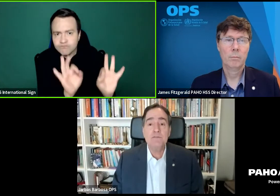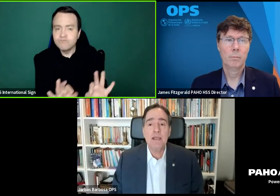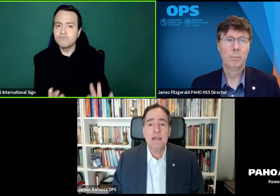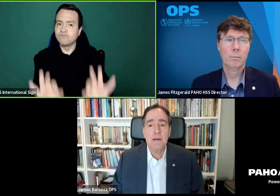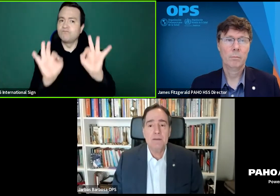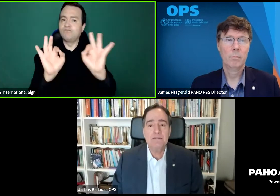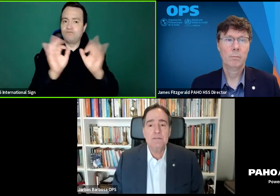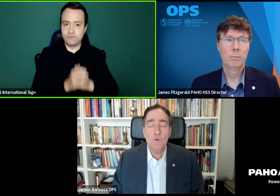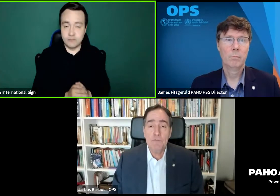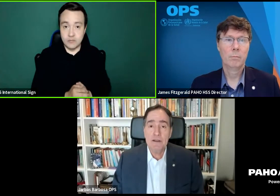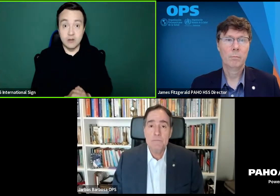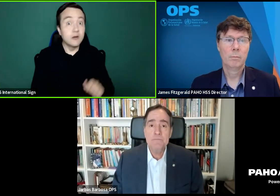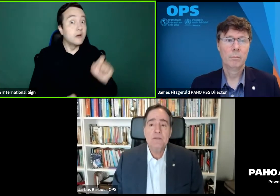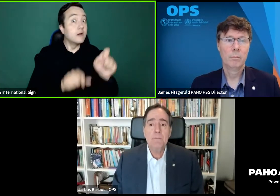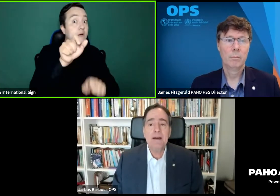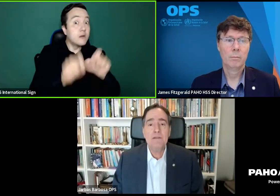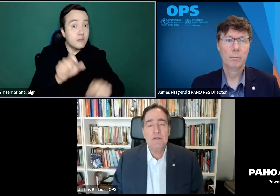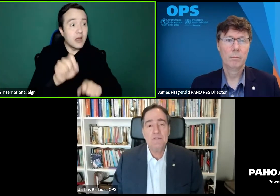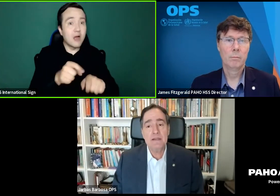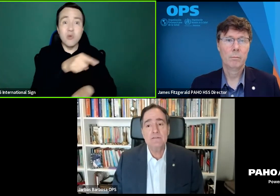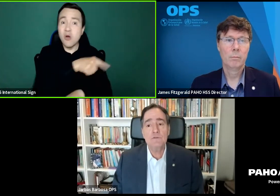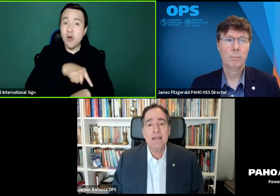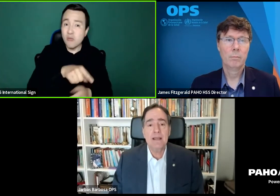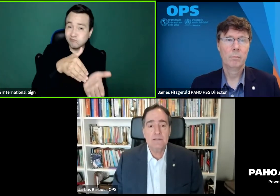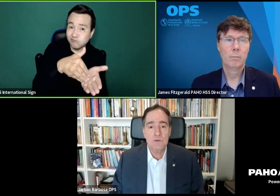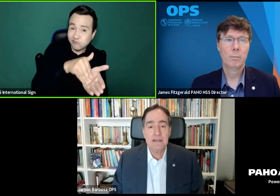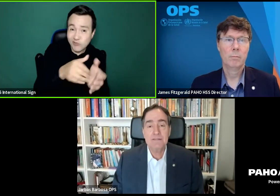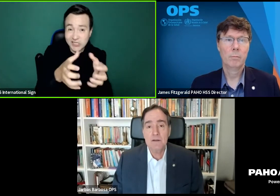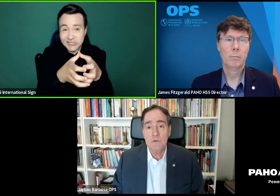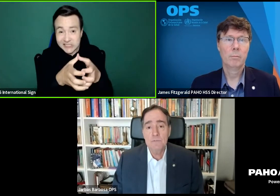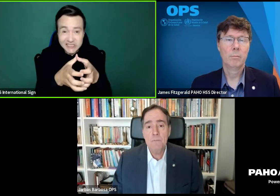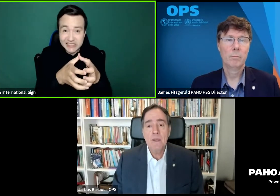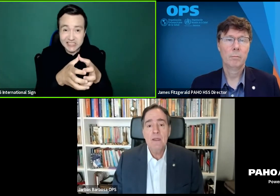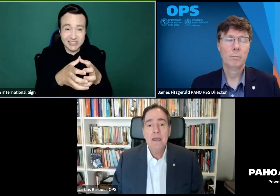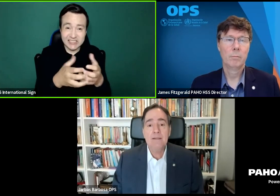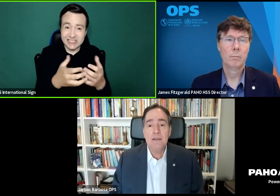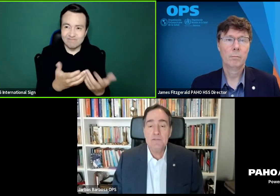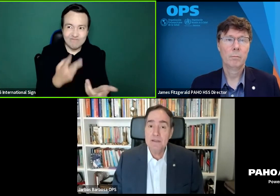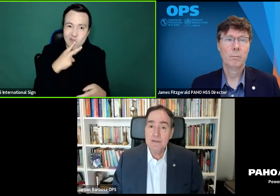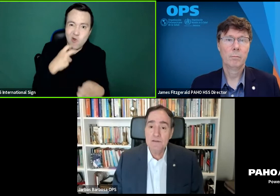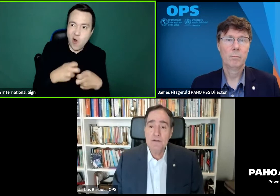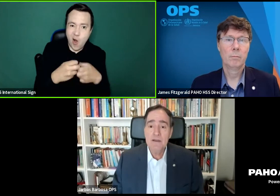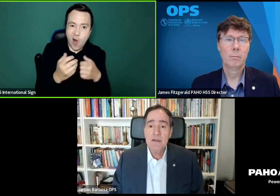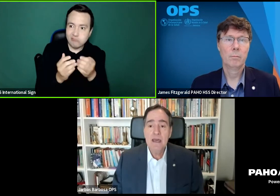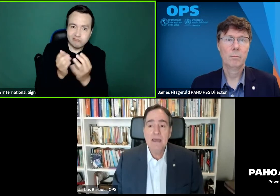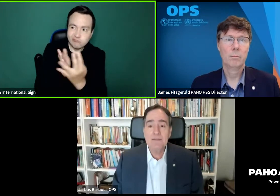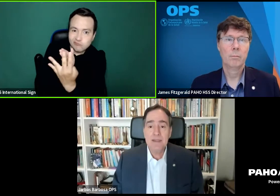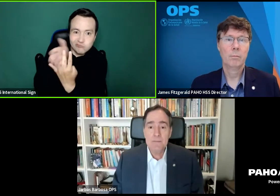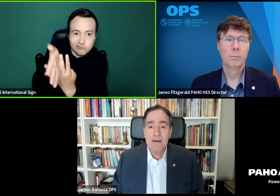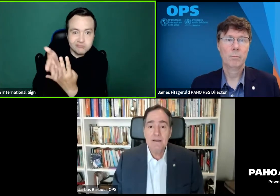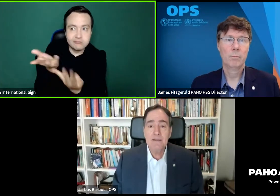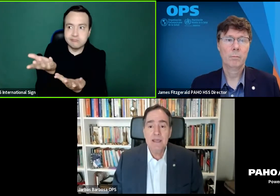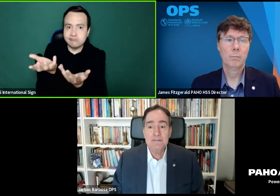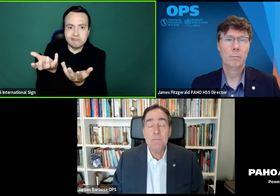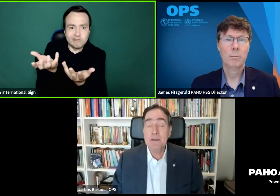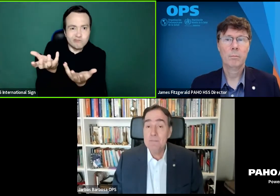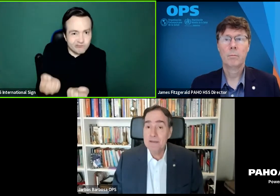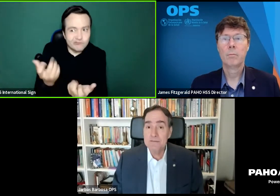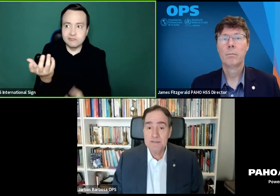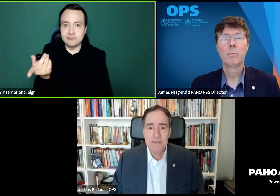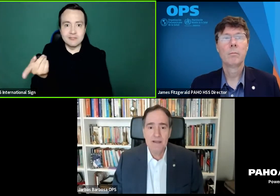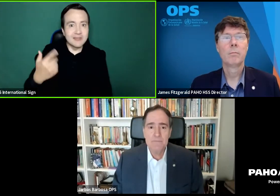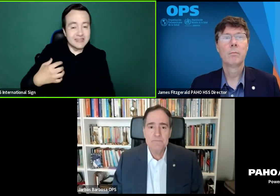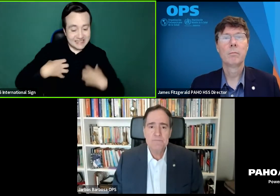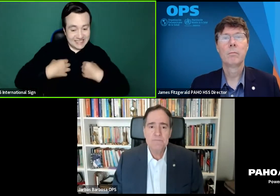poblaciones más vulnerables sufren para ejercer su derecho a la salud. En definitiva, el tema de ese